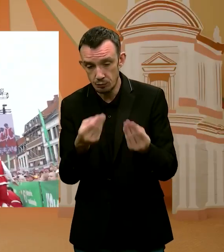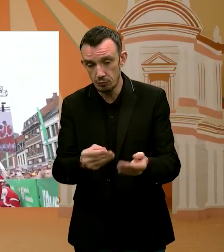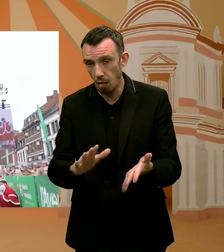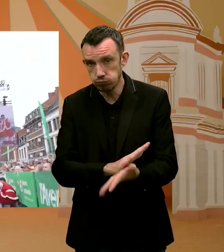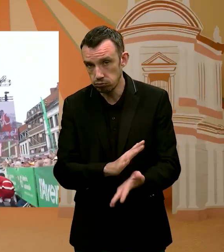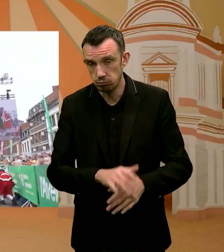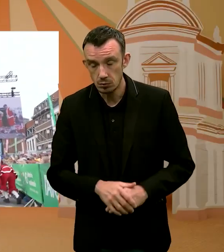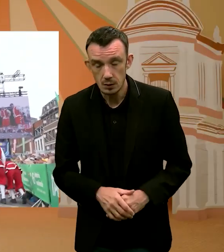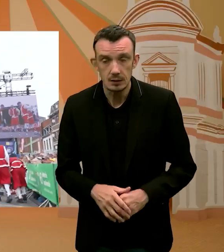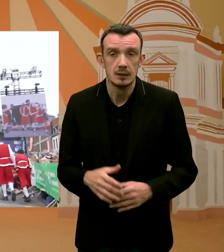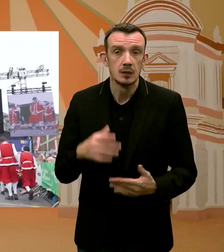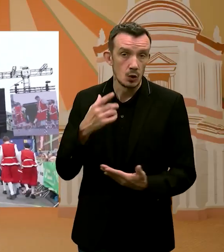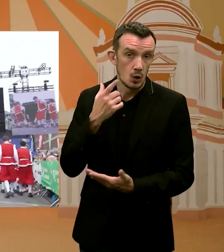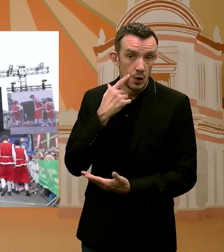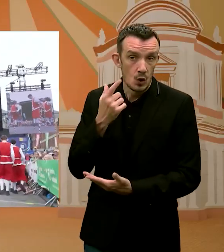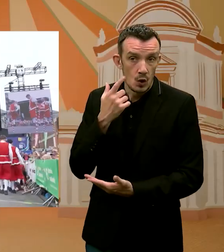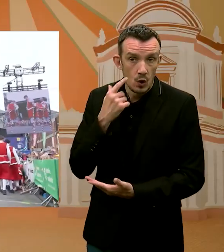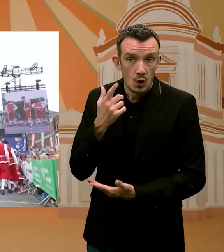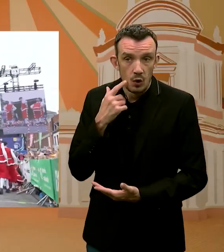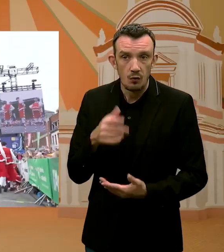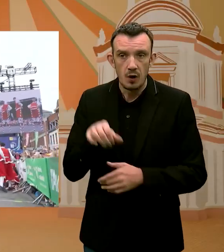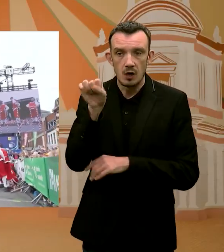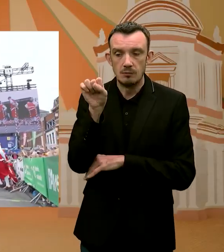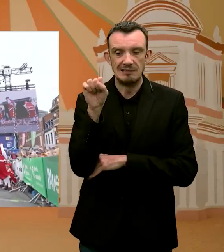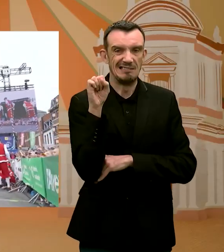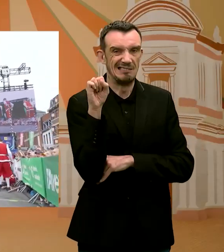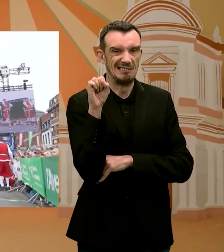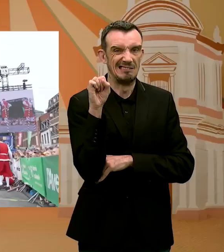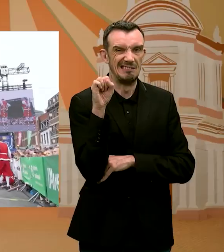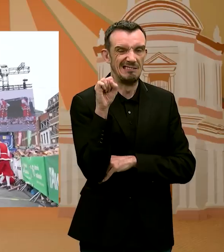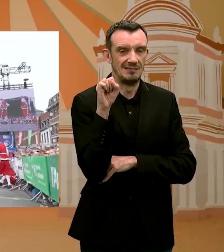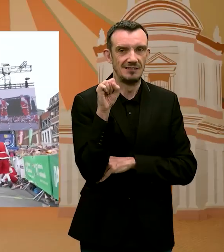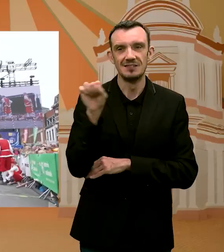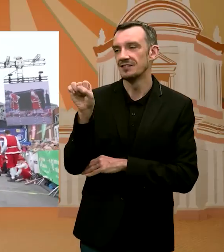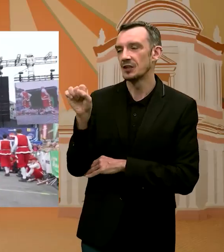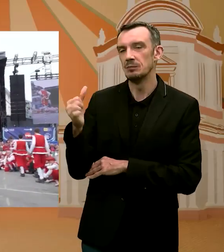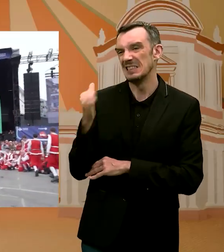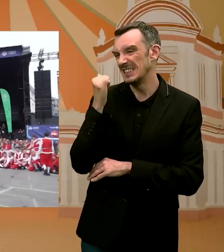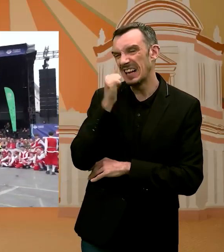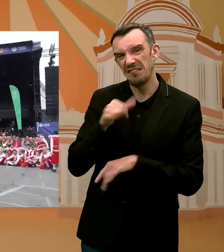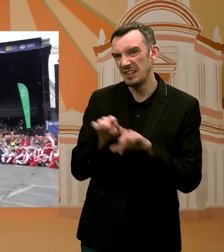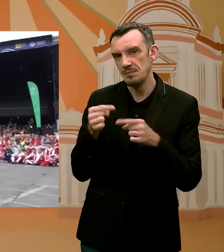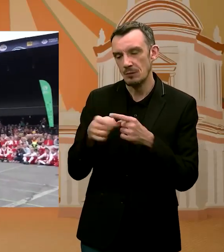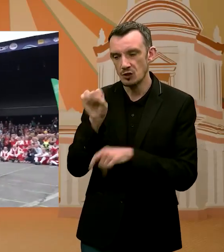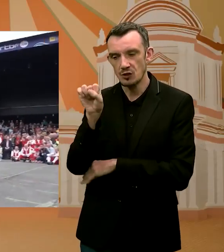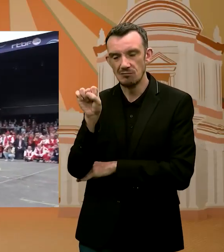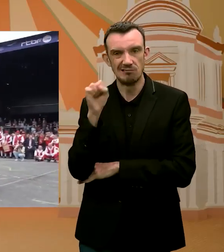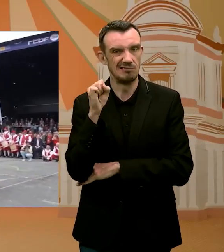dire, Nicolas, on peut voir qu'ils se mettent 3/4 face. Donc ça, les filles faisaient ça hier également aussi. Donc quand les échasseurs sont en face de nous, surtout quand on a